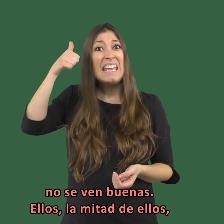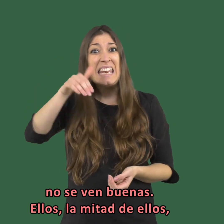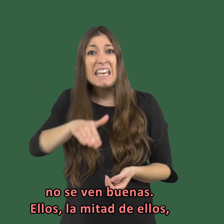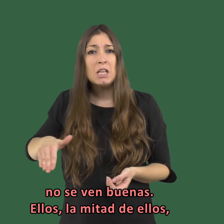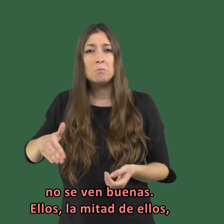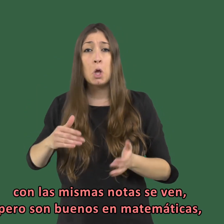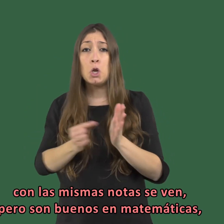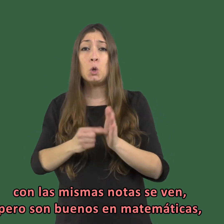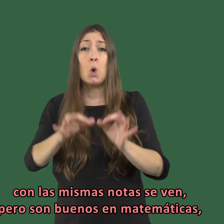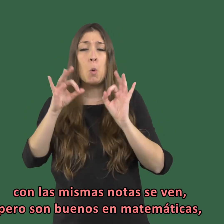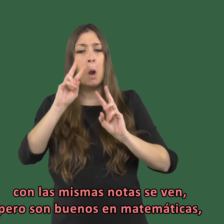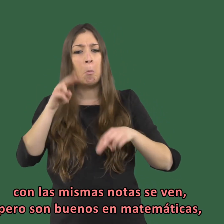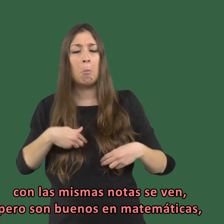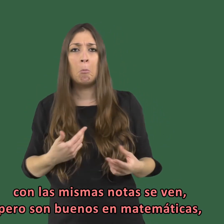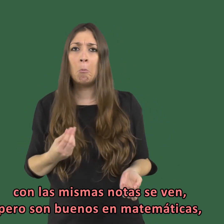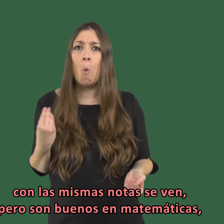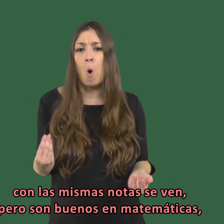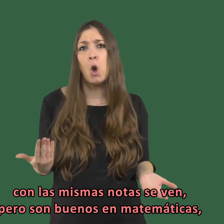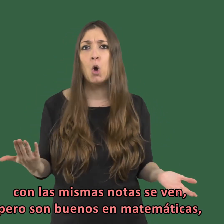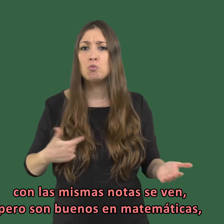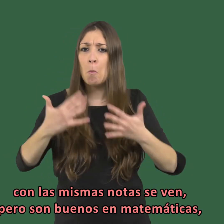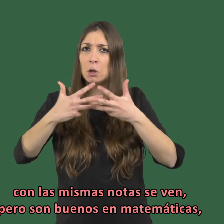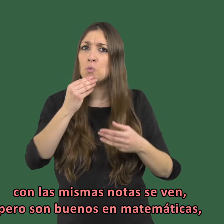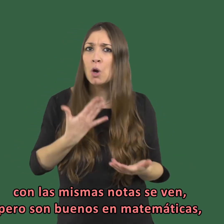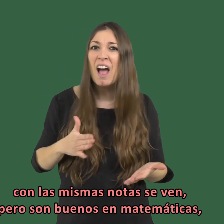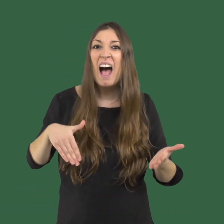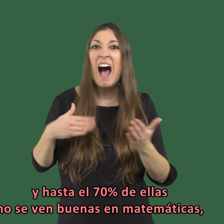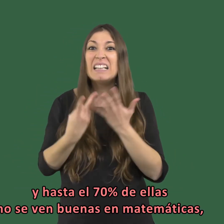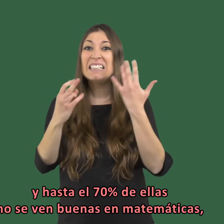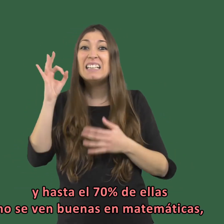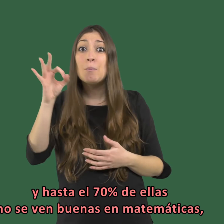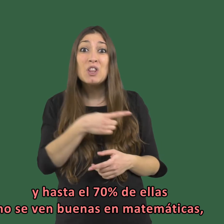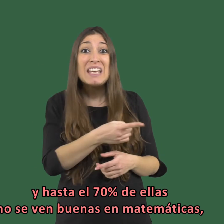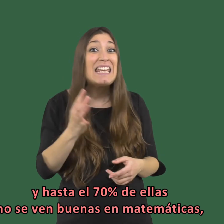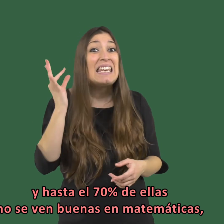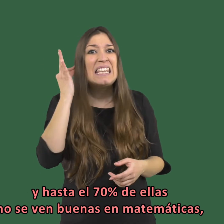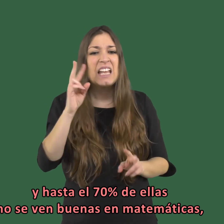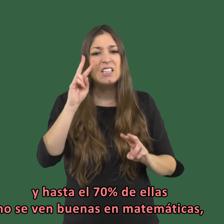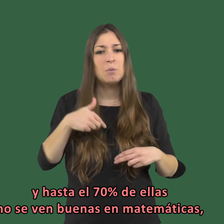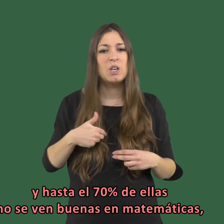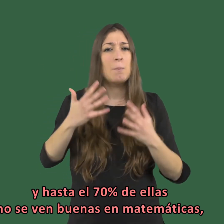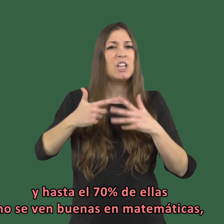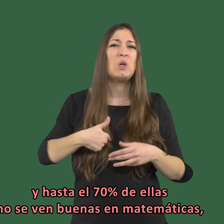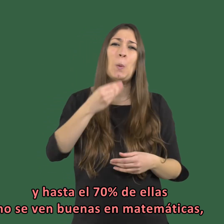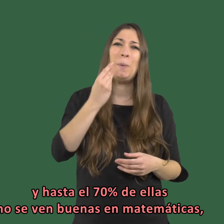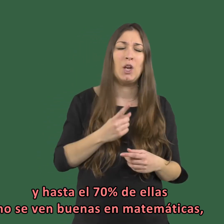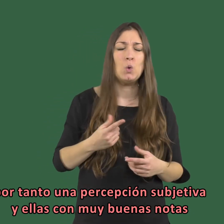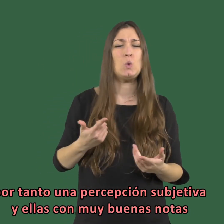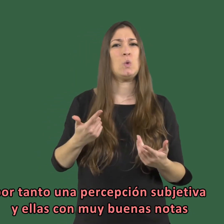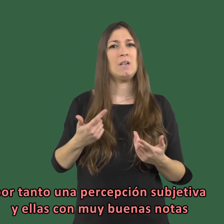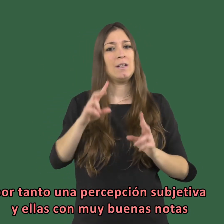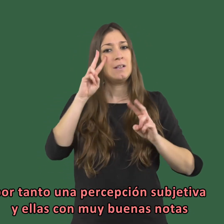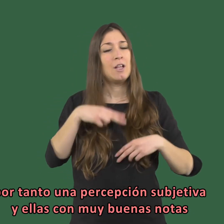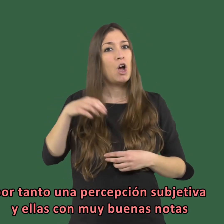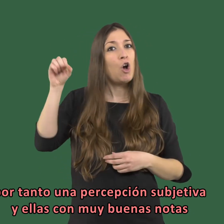mitad de ellos, con las mismas notas, se ven que son buenos en matemáticas, y hasta el 70% de ellas no se ven buenas en matemáticas. Por tanto, es